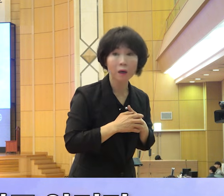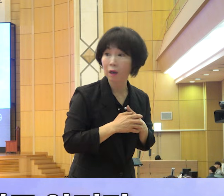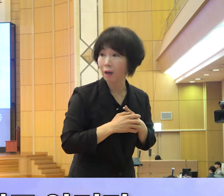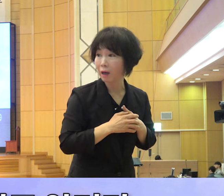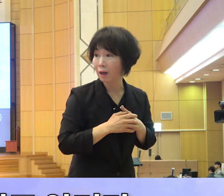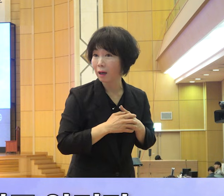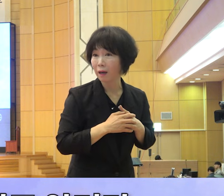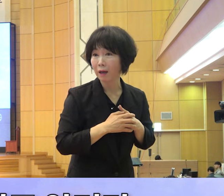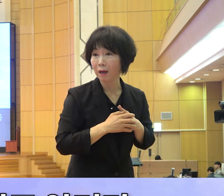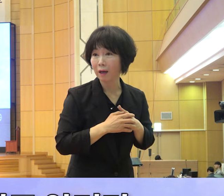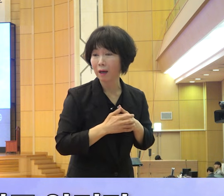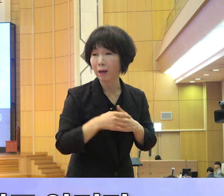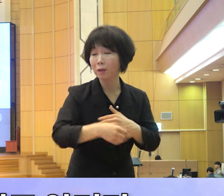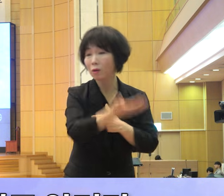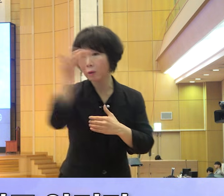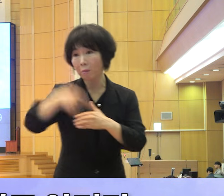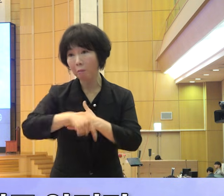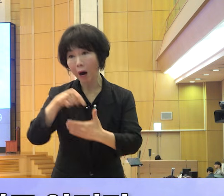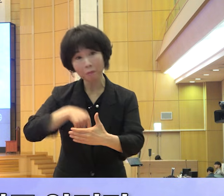그냥